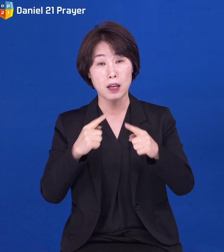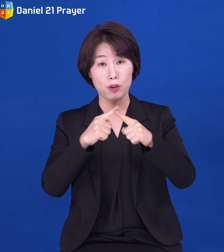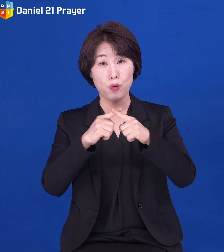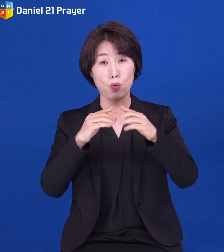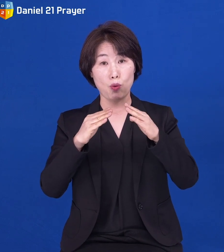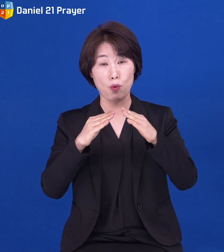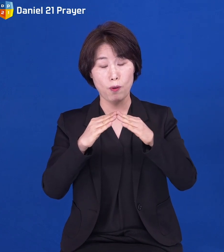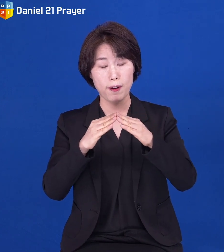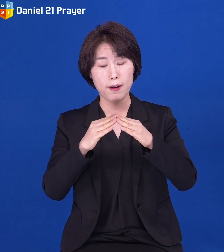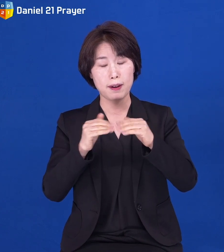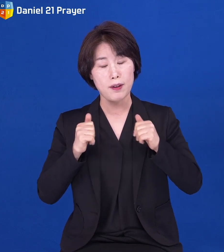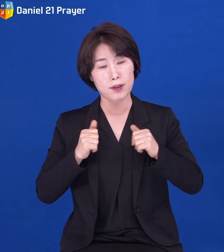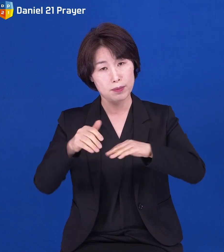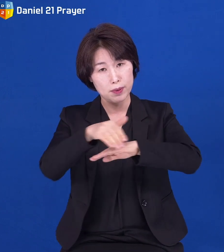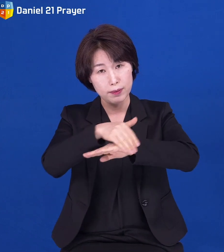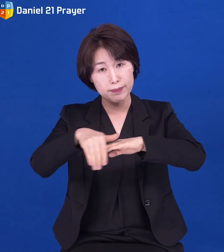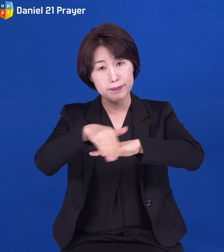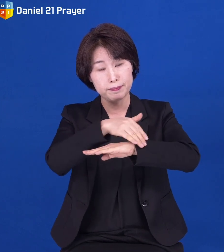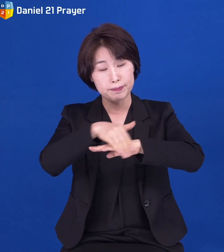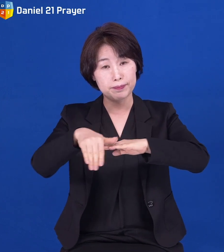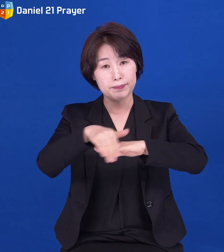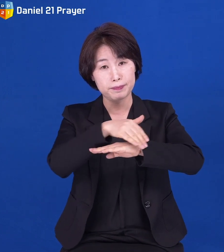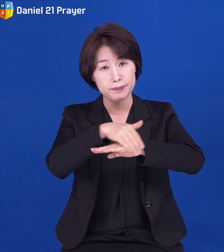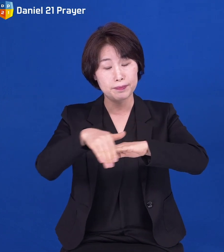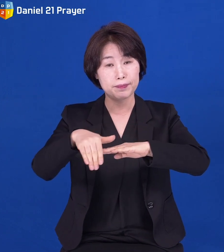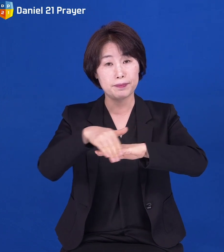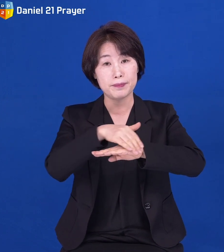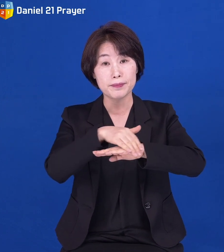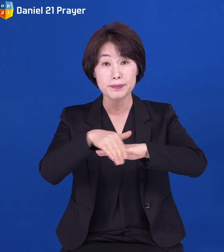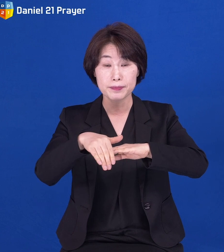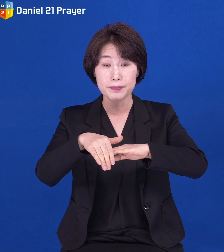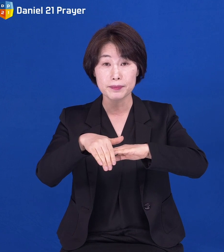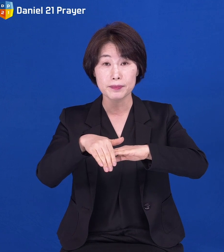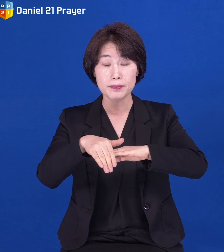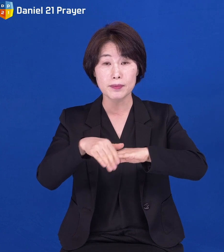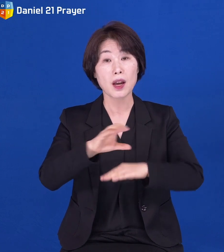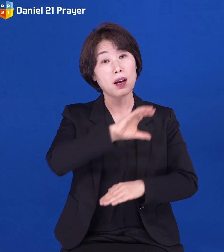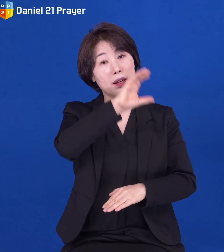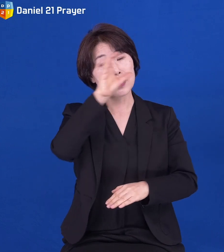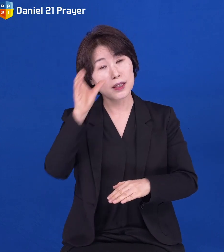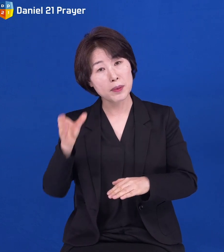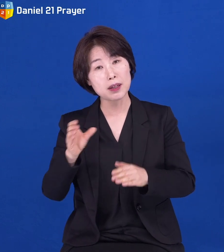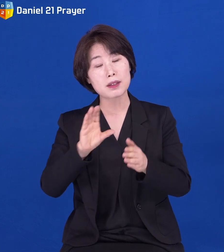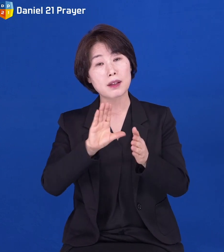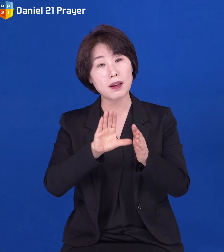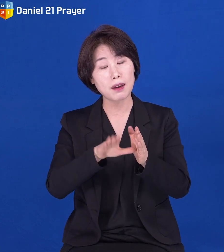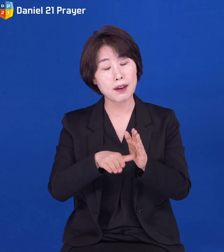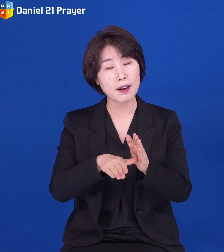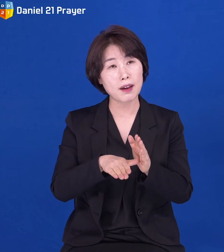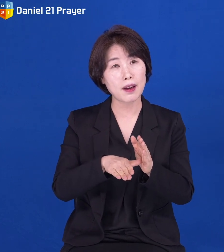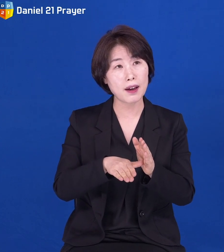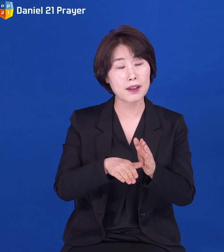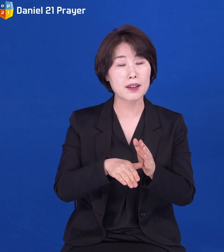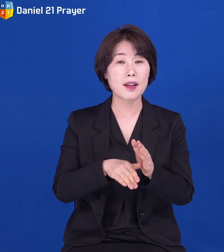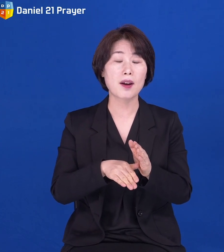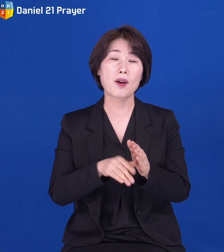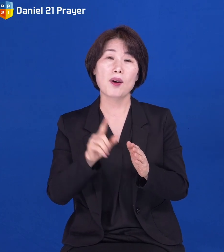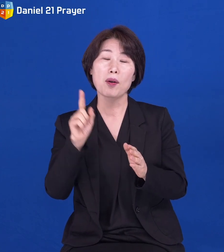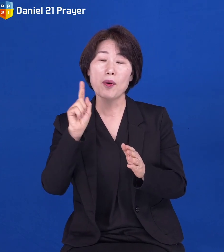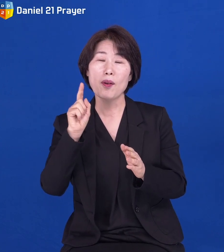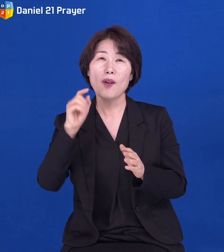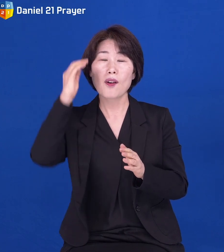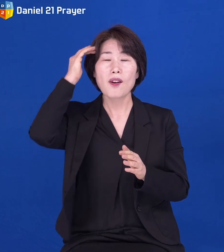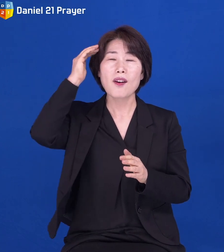살다시피 했었죠. 그래서 이제 항상 교회 뭐 크리스마스 뭐 아직도 기억이 나요. 그게 너무너무